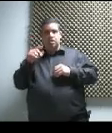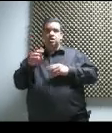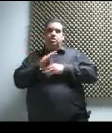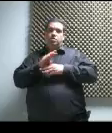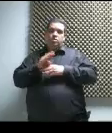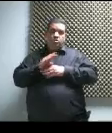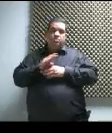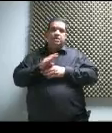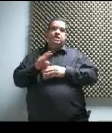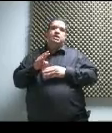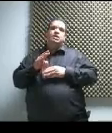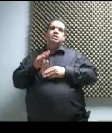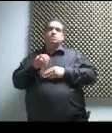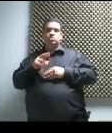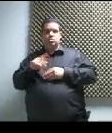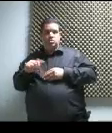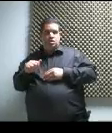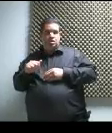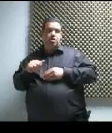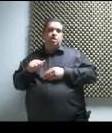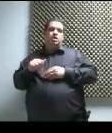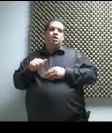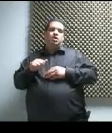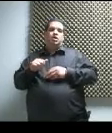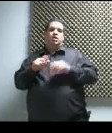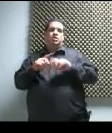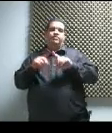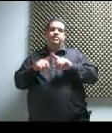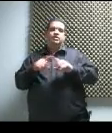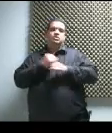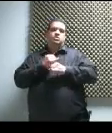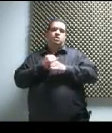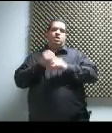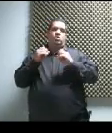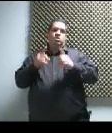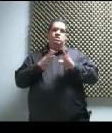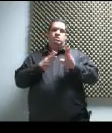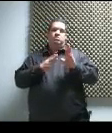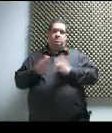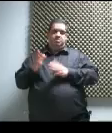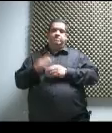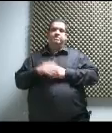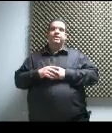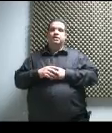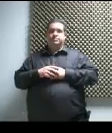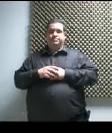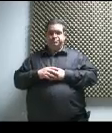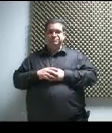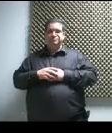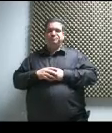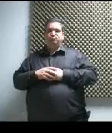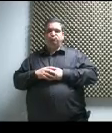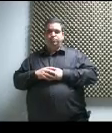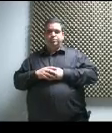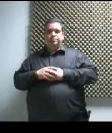agencias, industrias. La forma en cómo fue Yo sí sé que hay muchas instituciones educativas que se están preparando y van a llevar